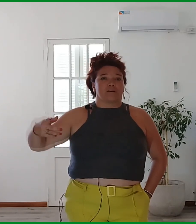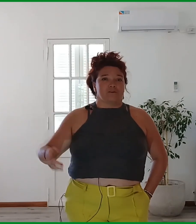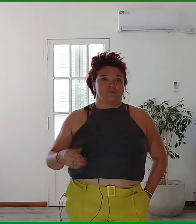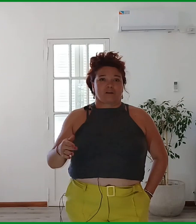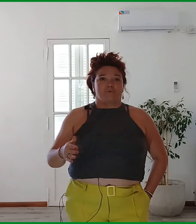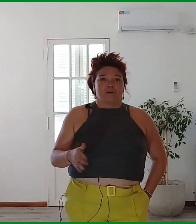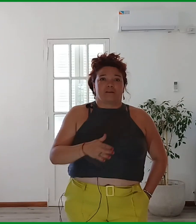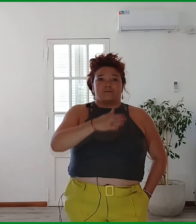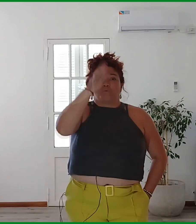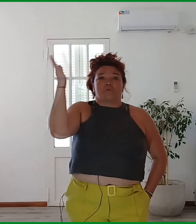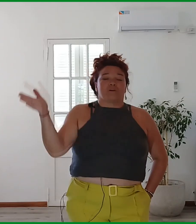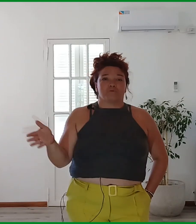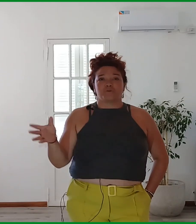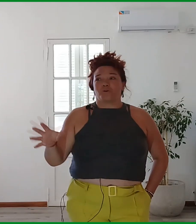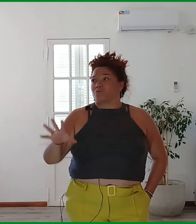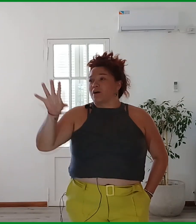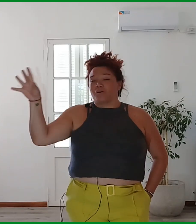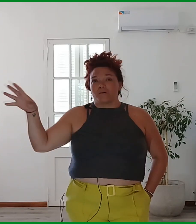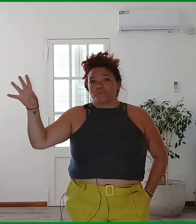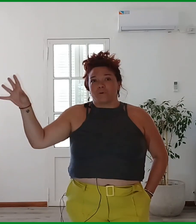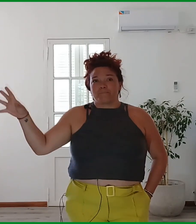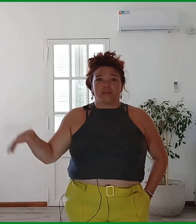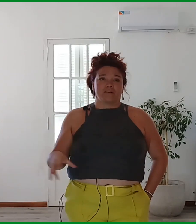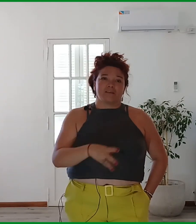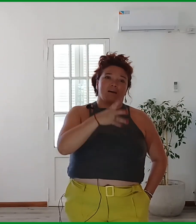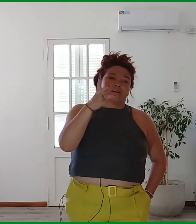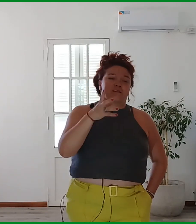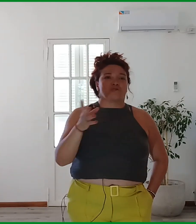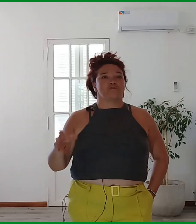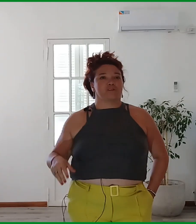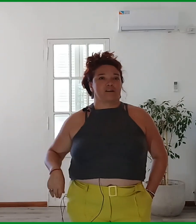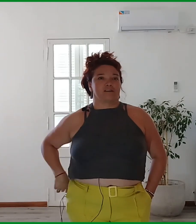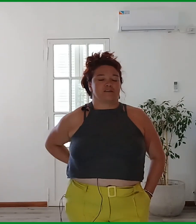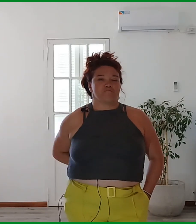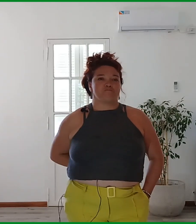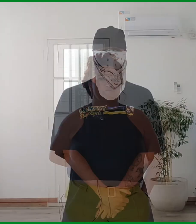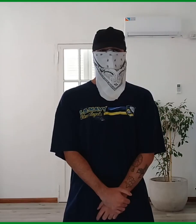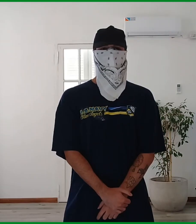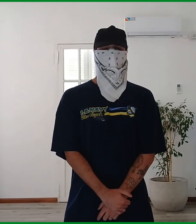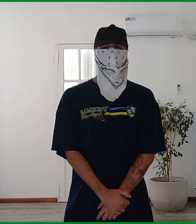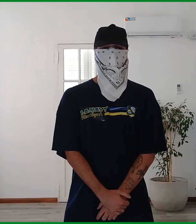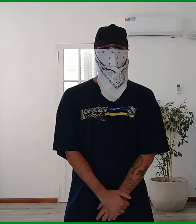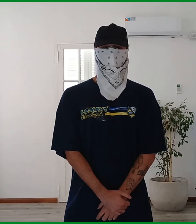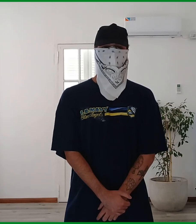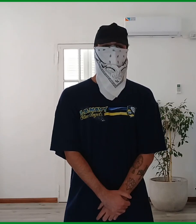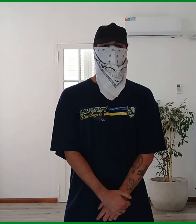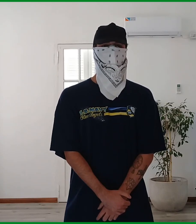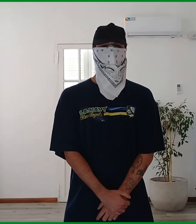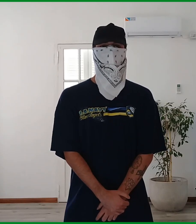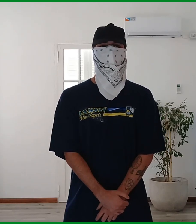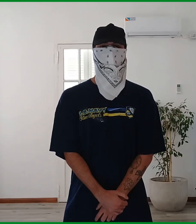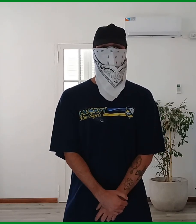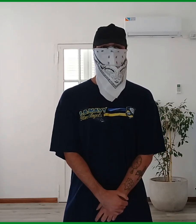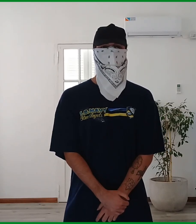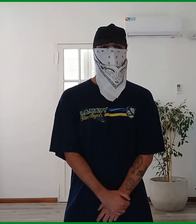¿no? O sea, como ahí cumple una función una pieza, entra otra y así. Lo más común escuchado es